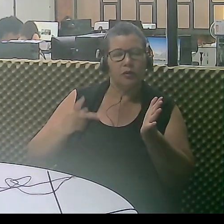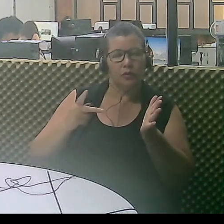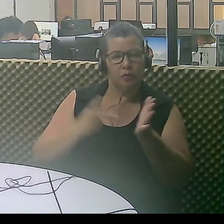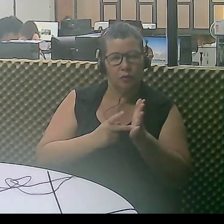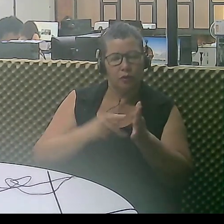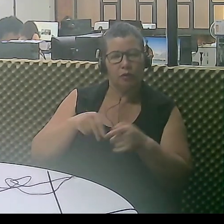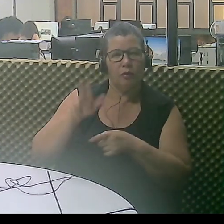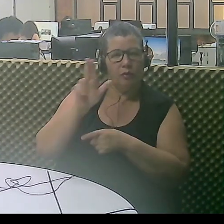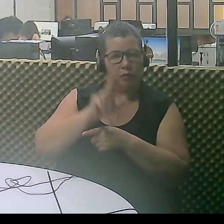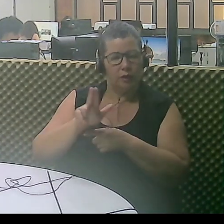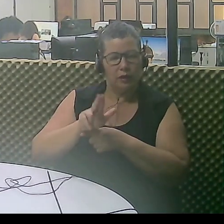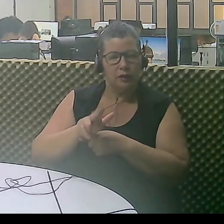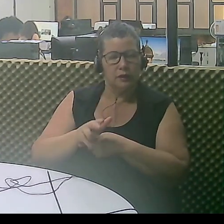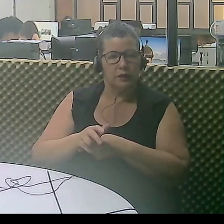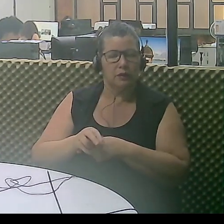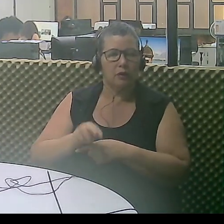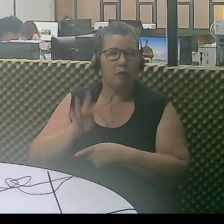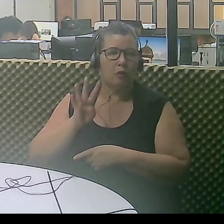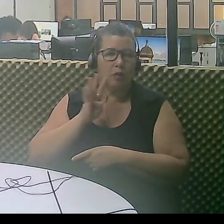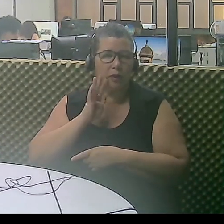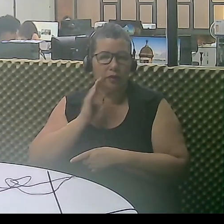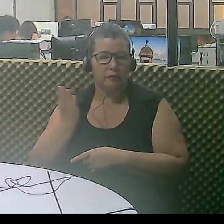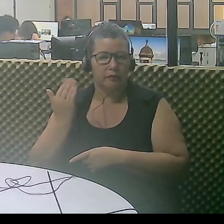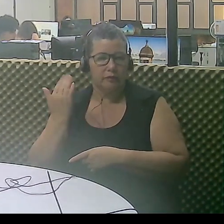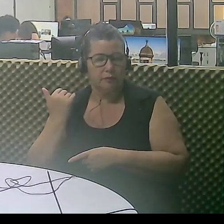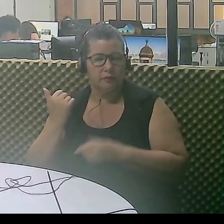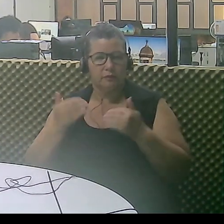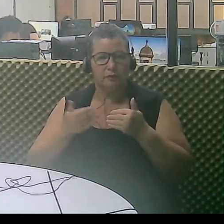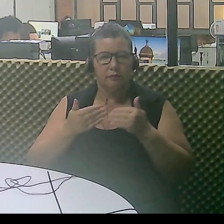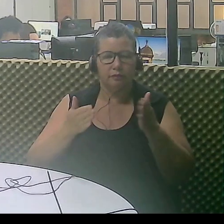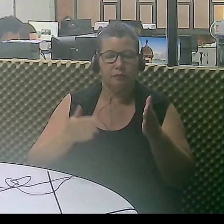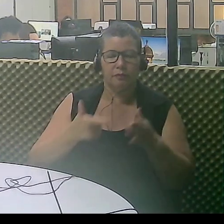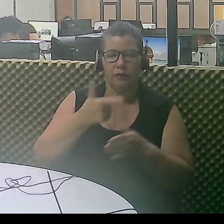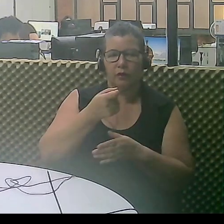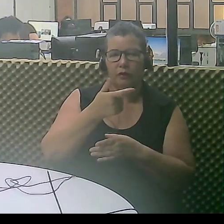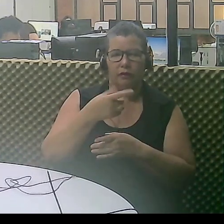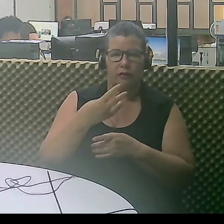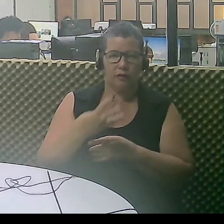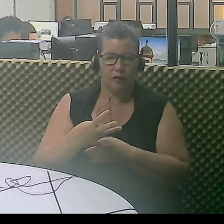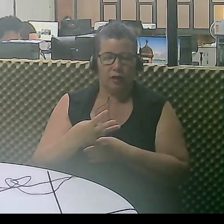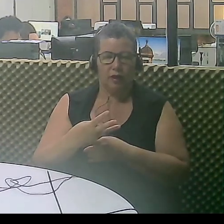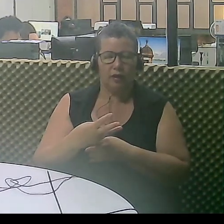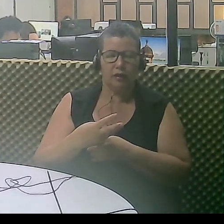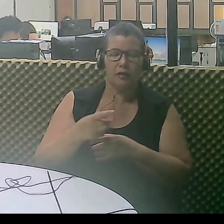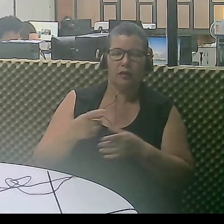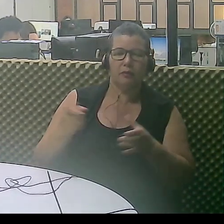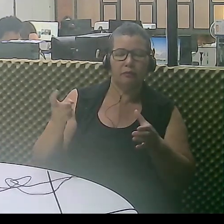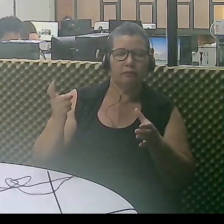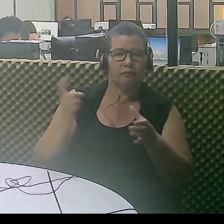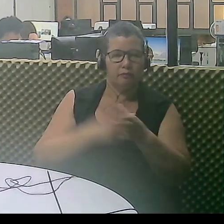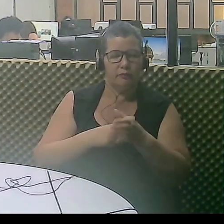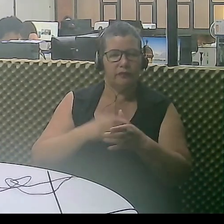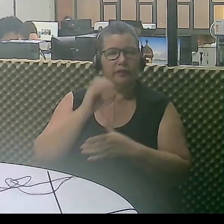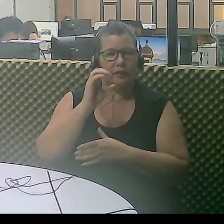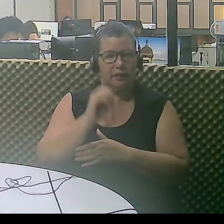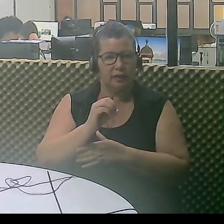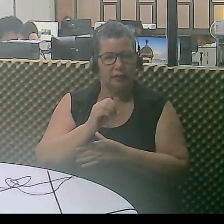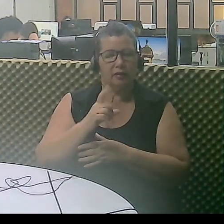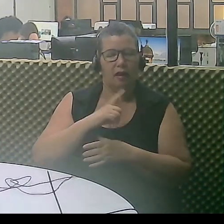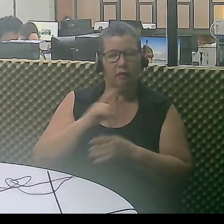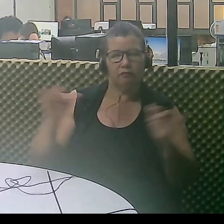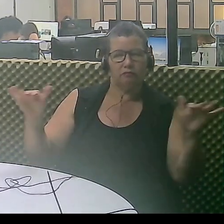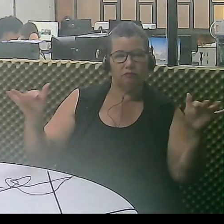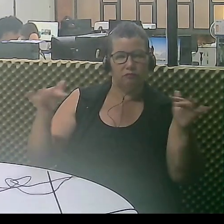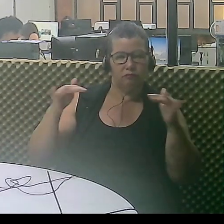lançaram oficialmente na tarde da última quarta-feira a edição 2023 do Mutirão Dívida Zero. No encontro com a imprensa realizado